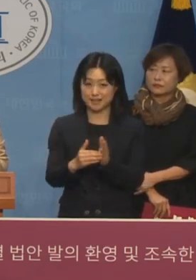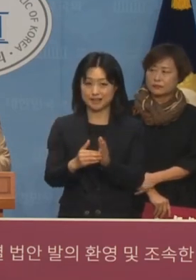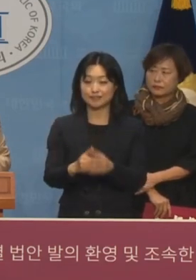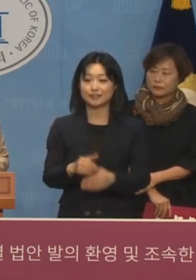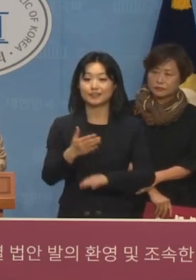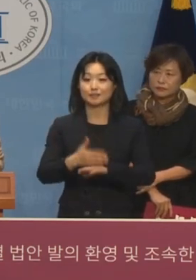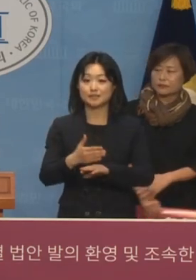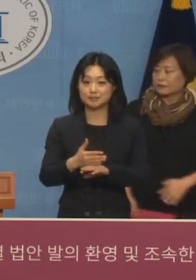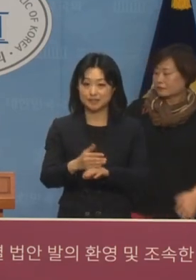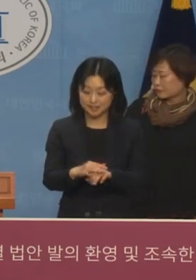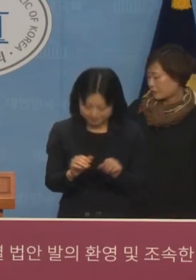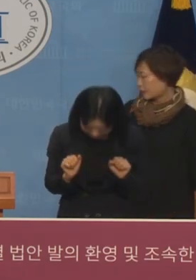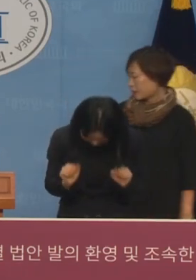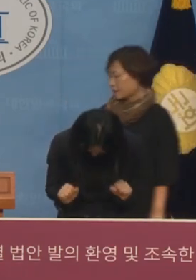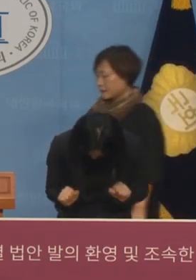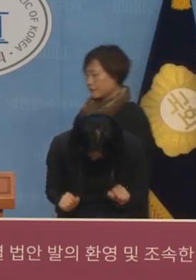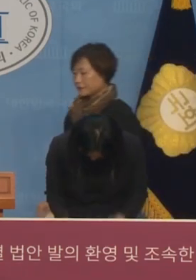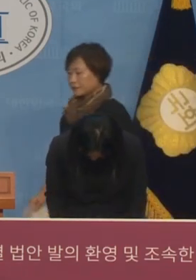하겠습니다. 감사합니다.